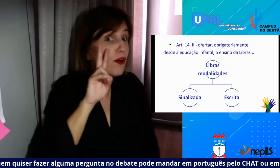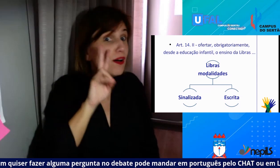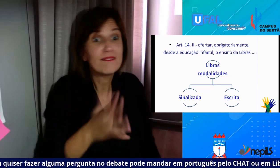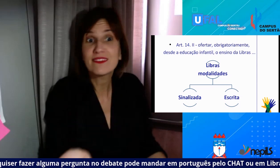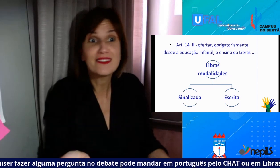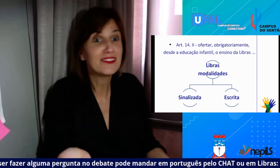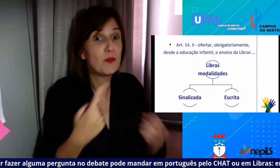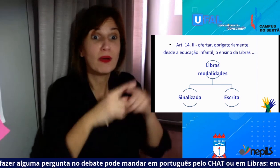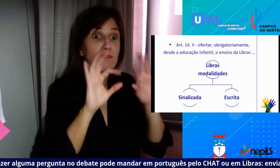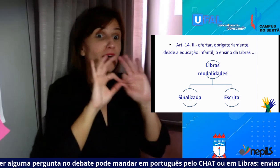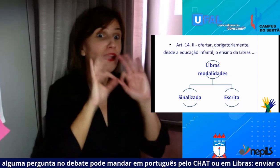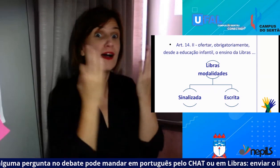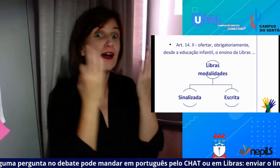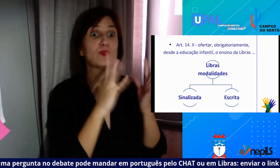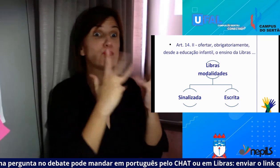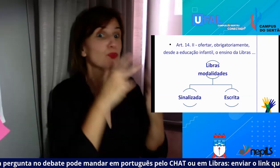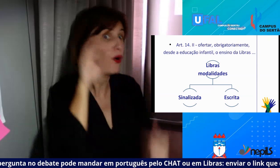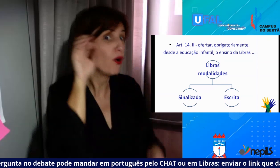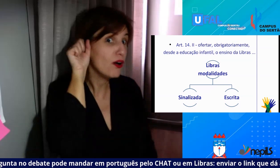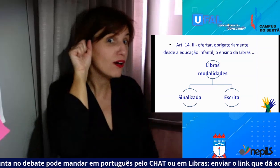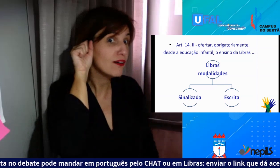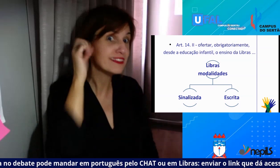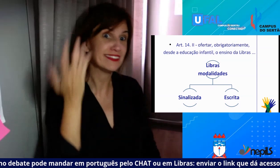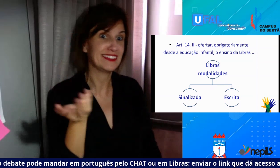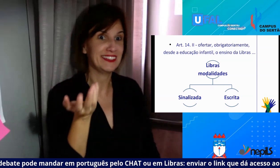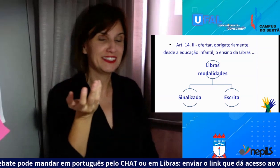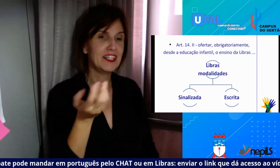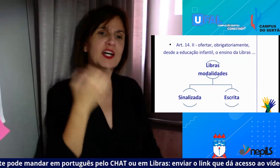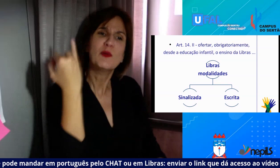na comunidade surda, pessoas mais velhas.